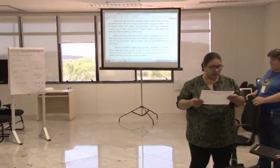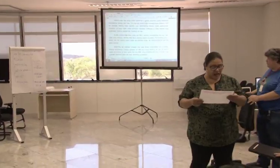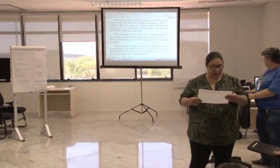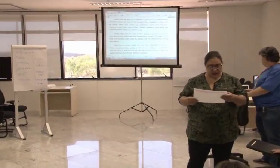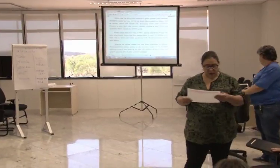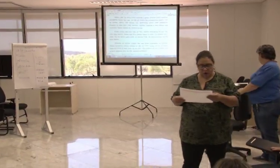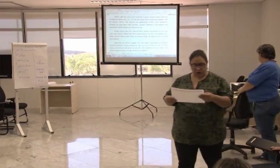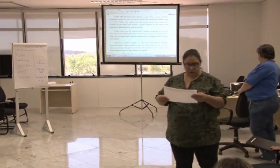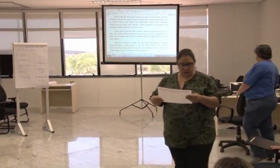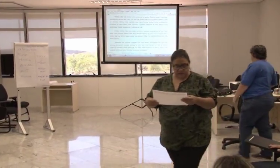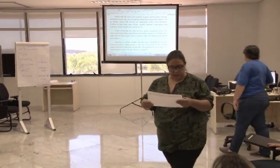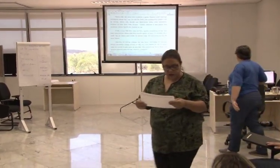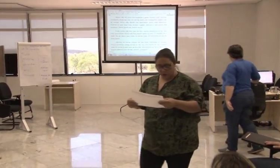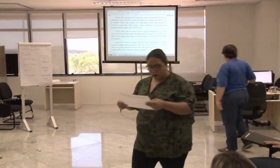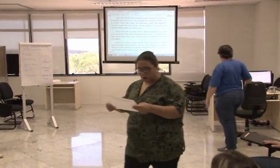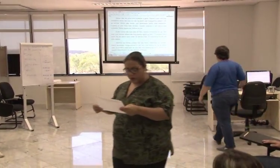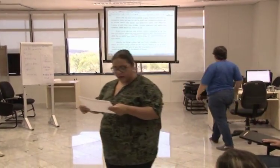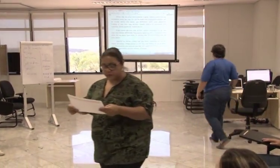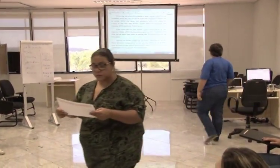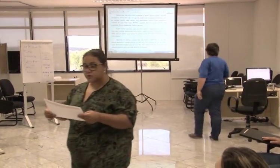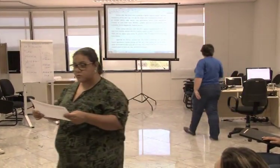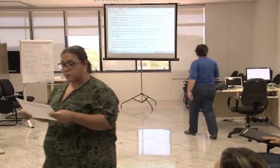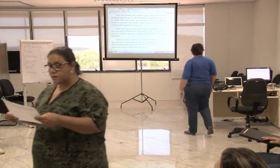Daniele, agora do 5 ao 10, me diz um número.